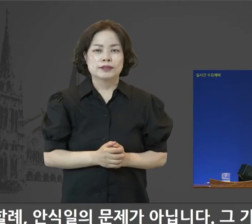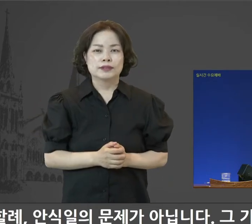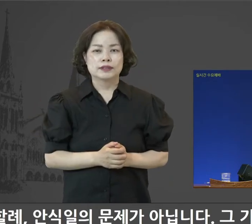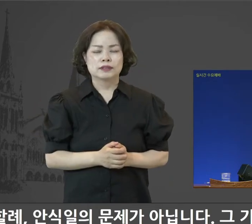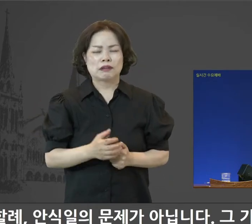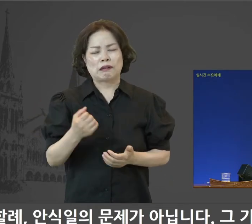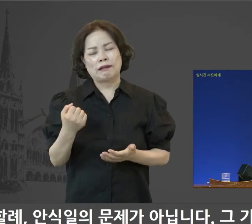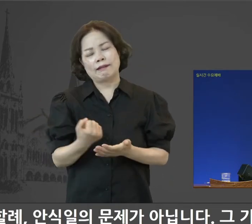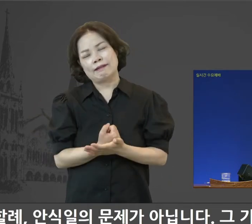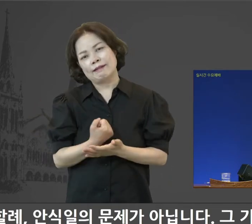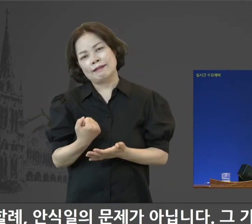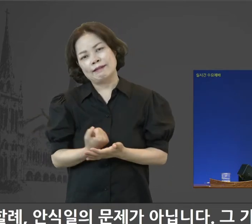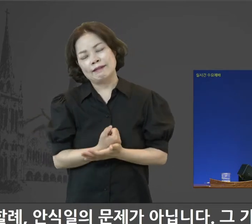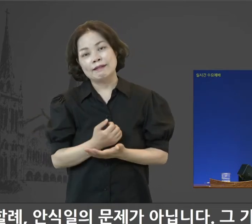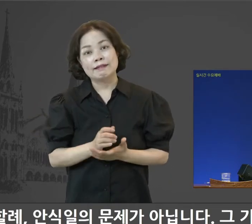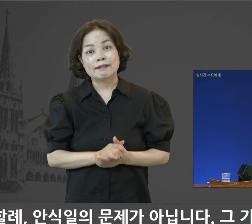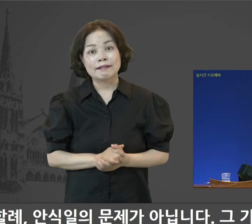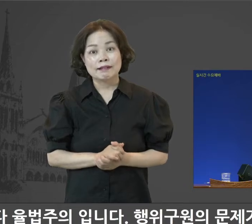그런데 안타깝게도